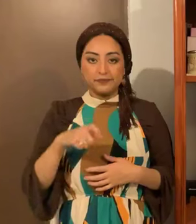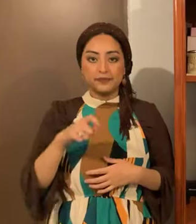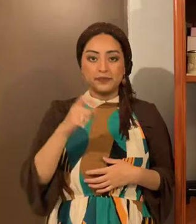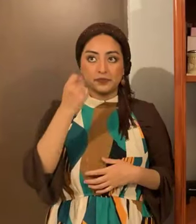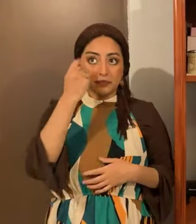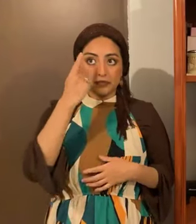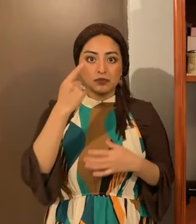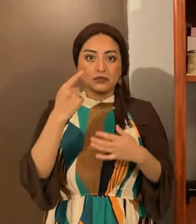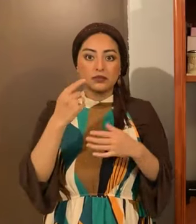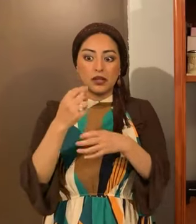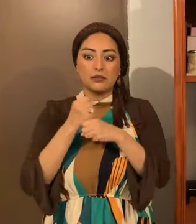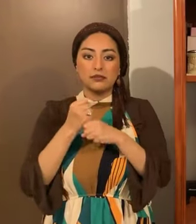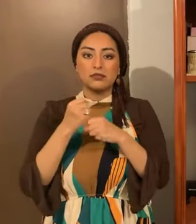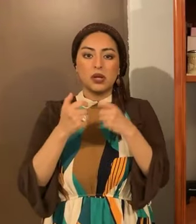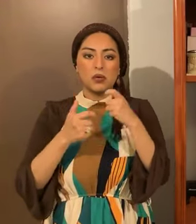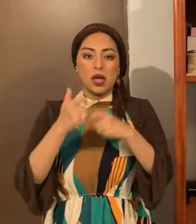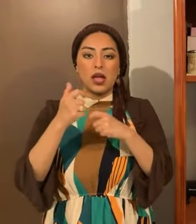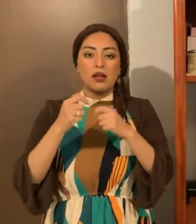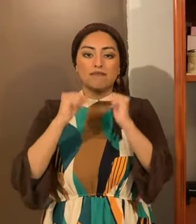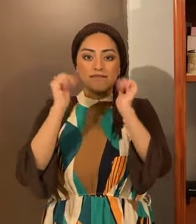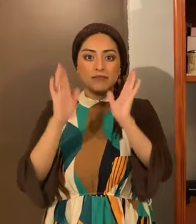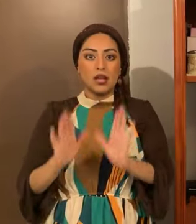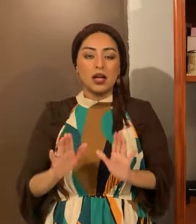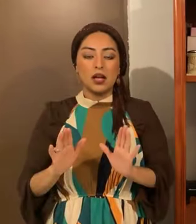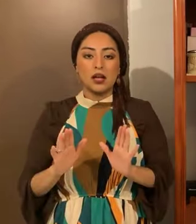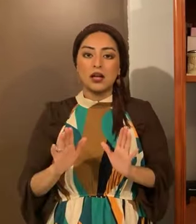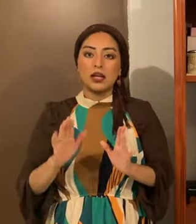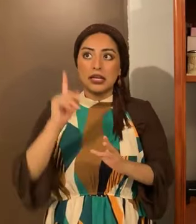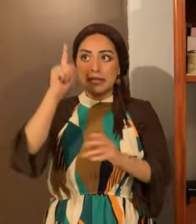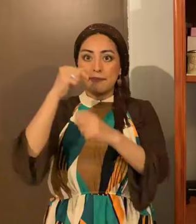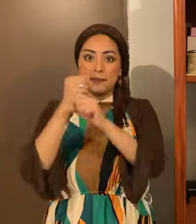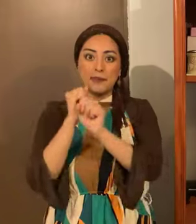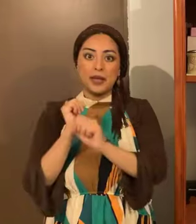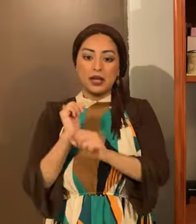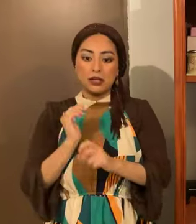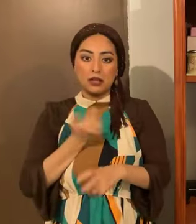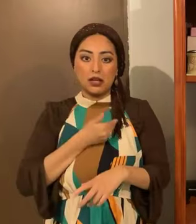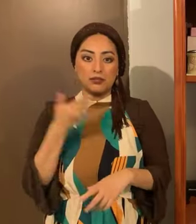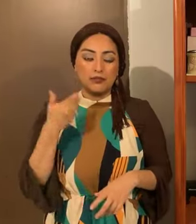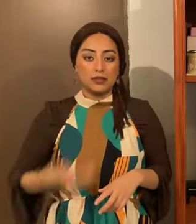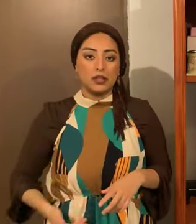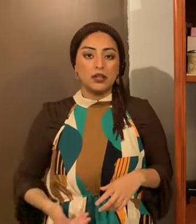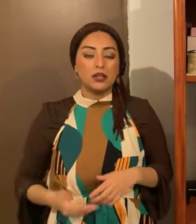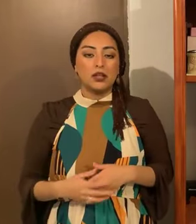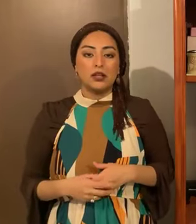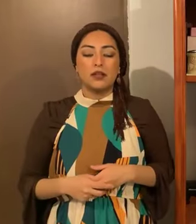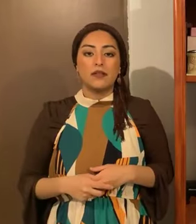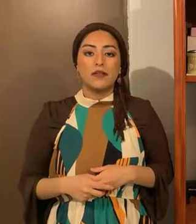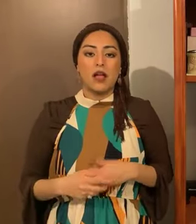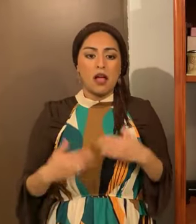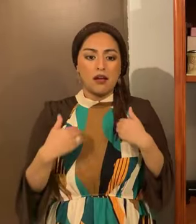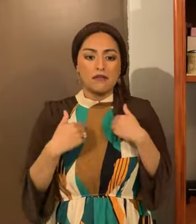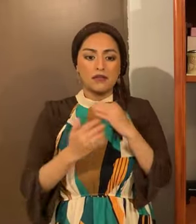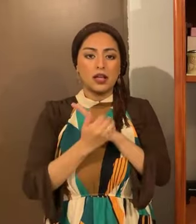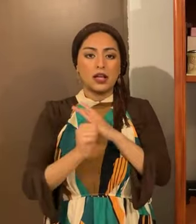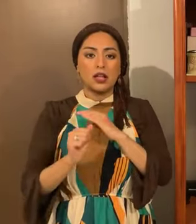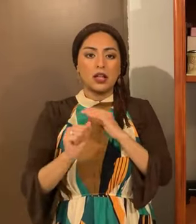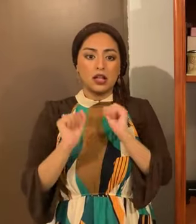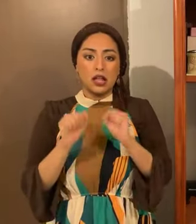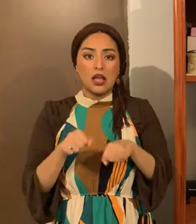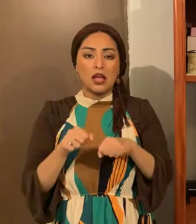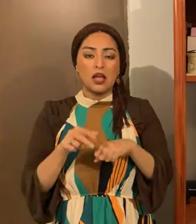gran bendición. Somos creación del Abba Kadosh. Él nos formó, Él nos hizo así. Y tenemos la capacidad de